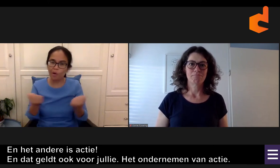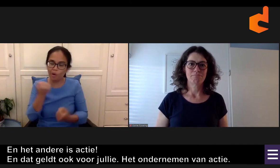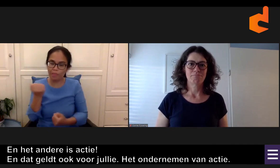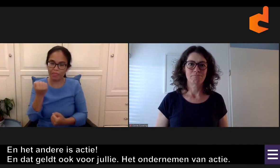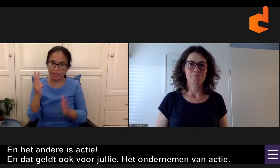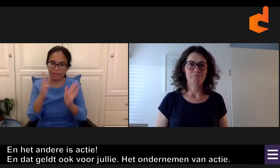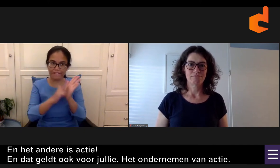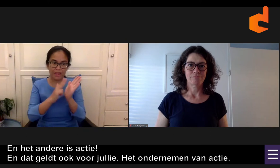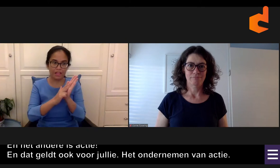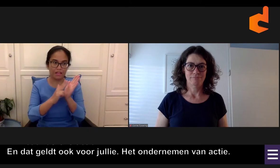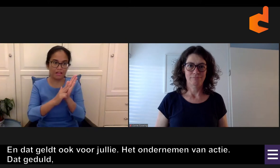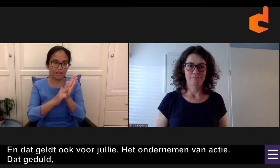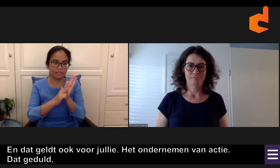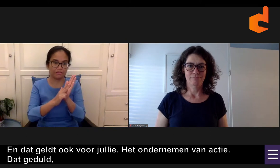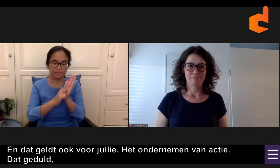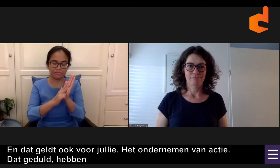Dat geduld hebben we nodig.